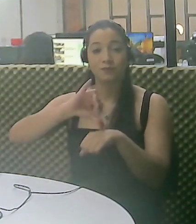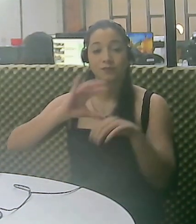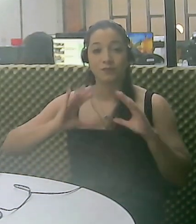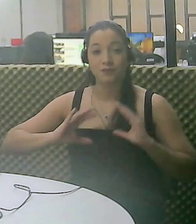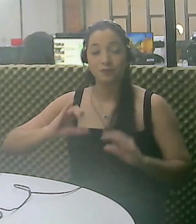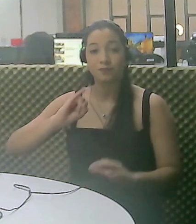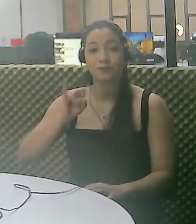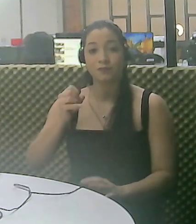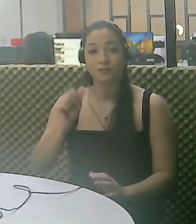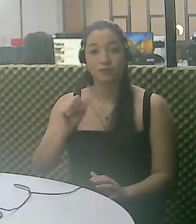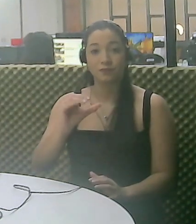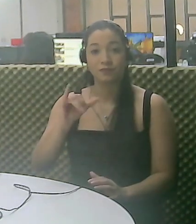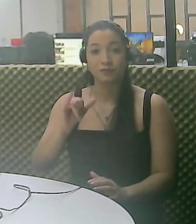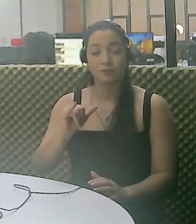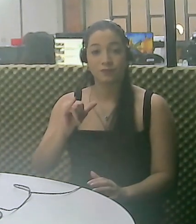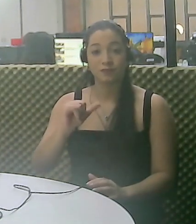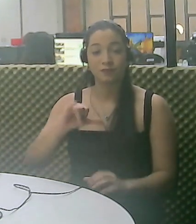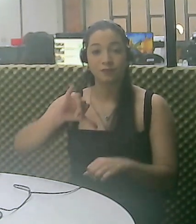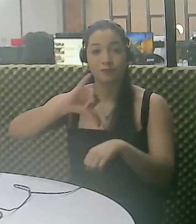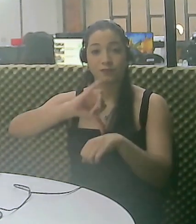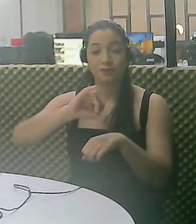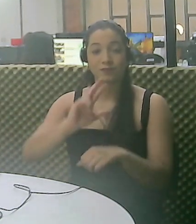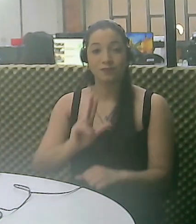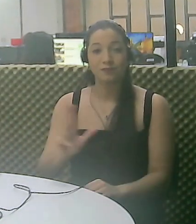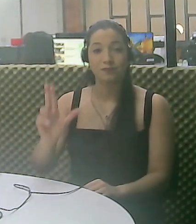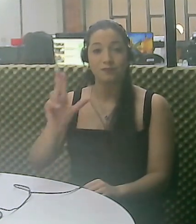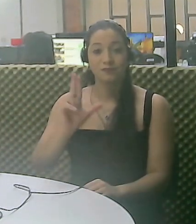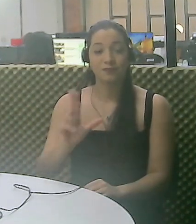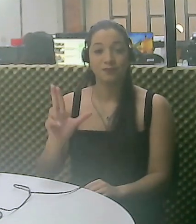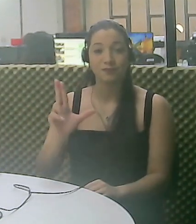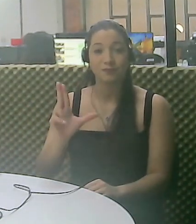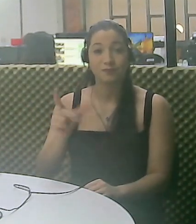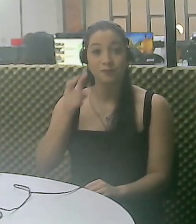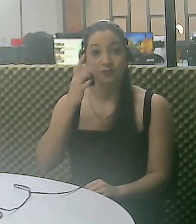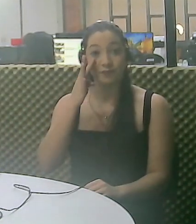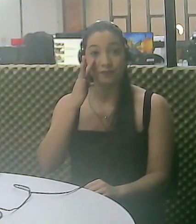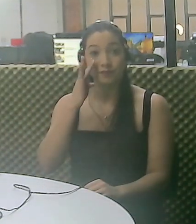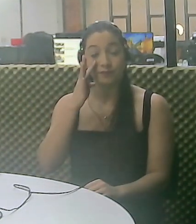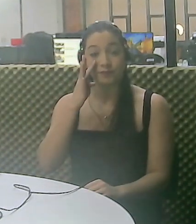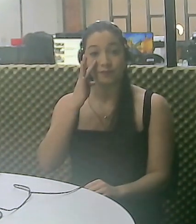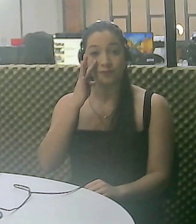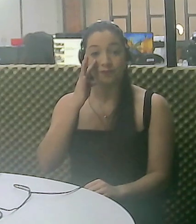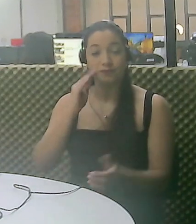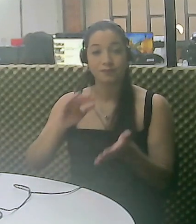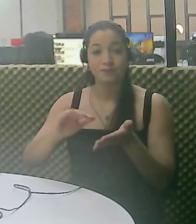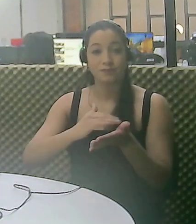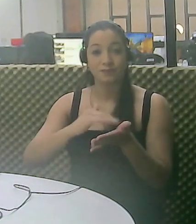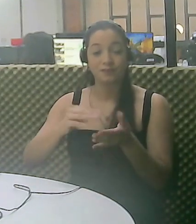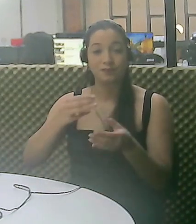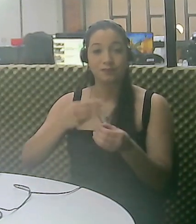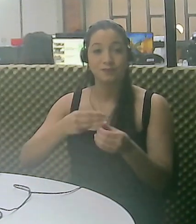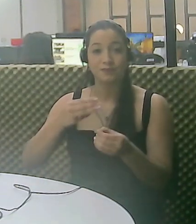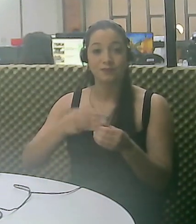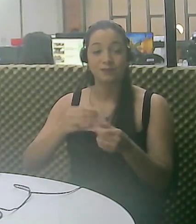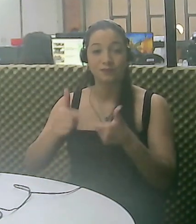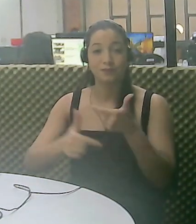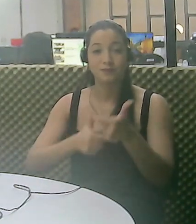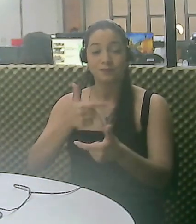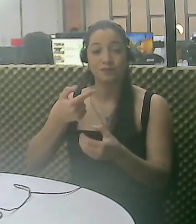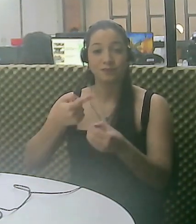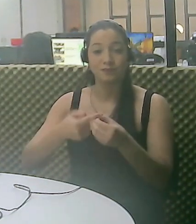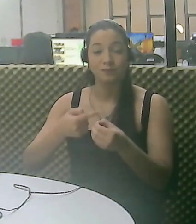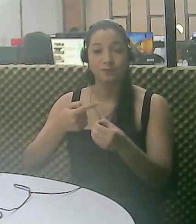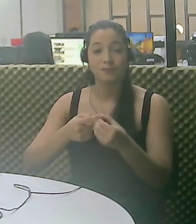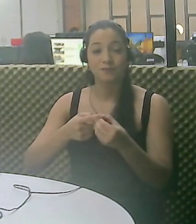Professor Jaci de Assis, na região central de Uberlândia, devem ficar atentos. A Secretaria Municipal de Serviços